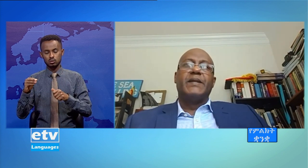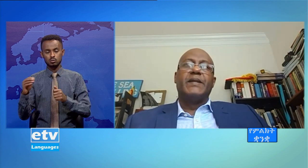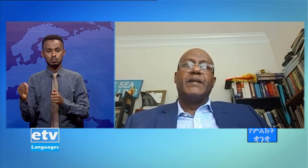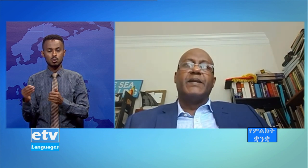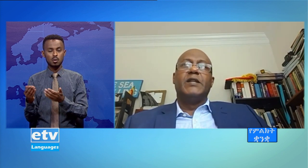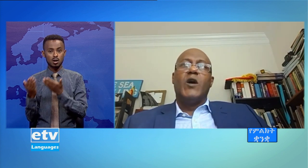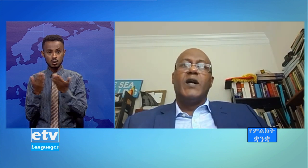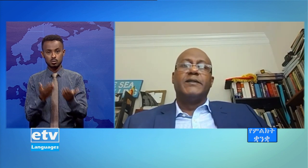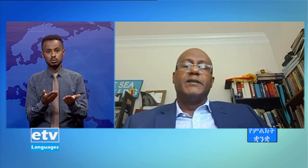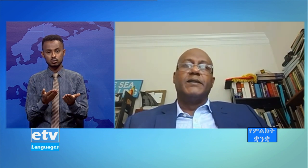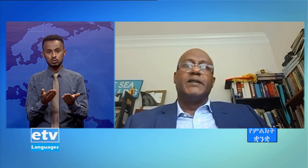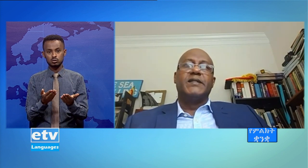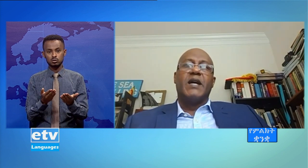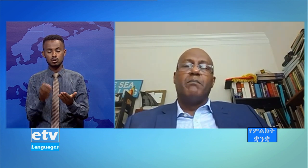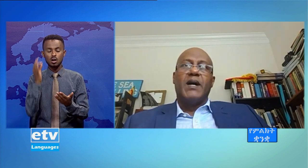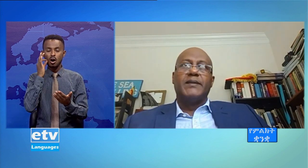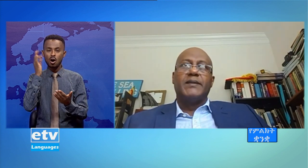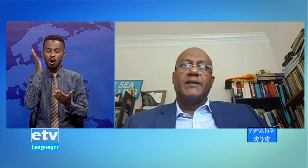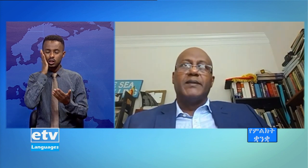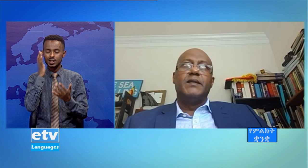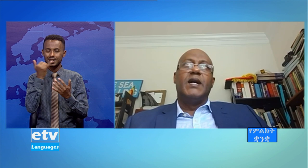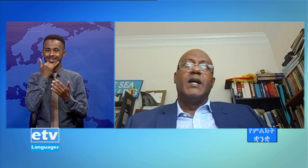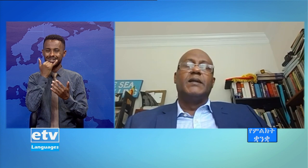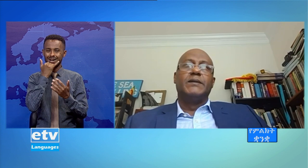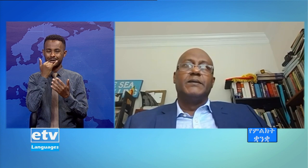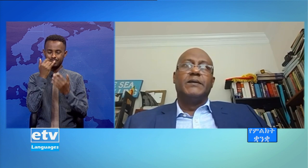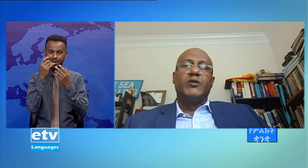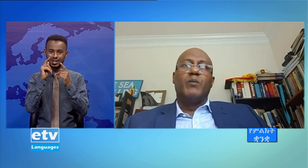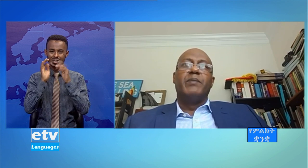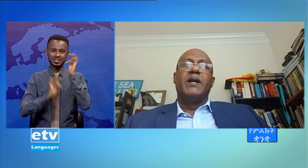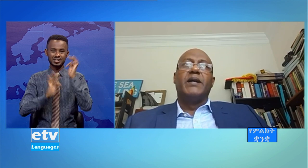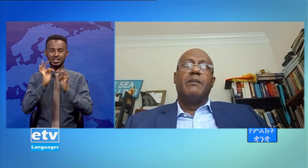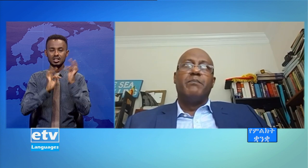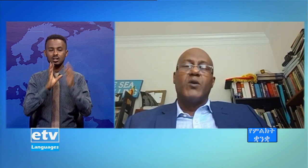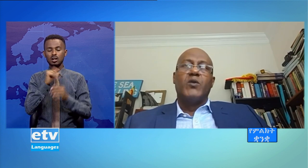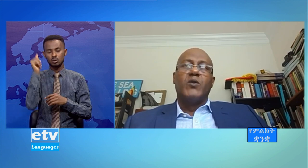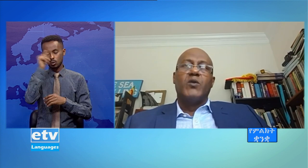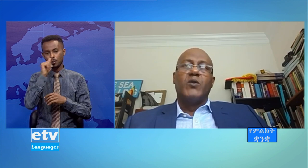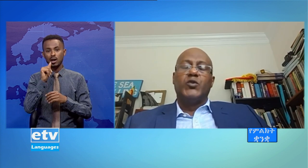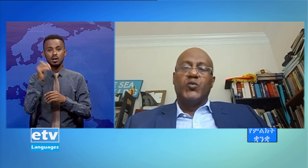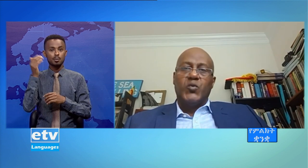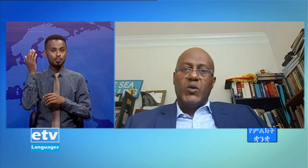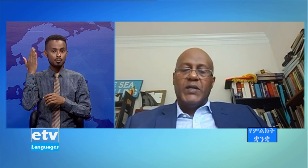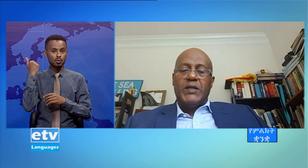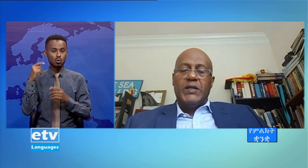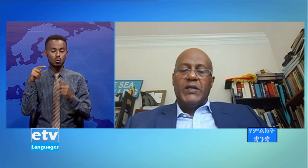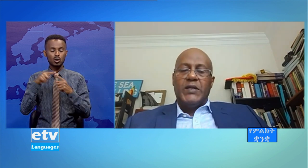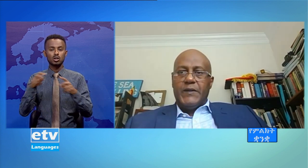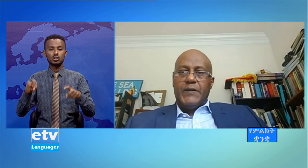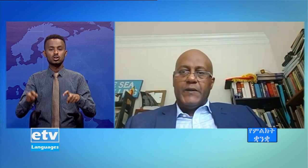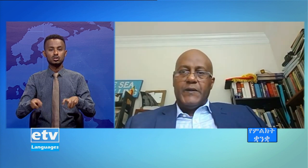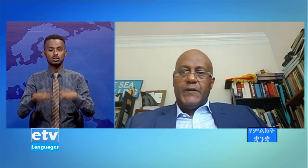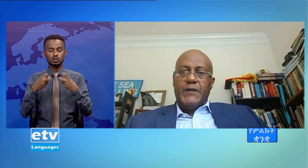በማቅረብ የህወሓትን የተዛባ ትርክትና የኢትዮጵያ የነበረውን ወደ ግጭቱ